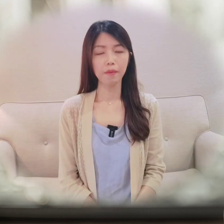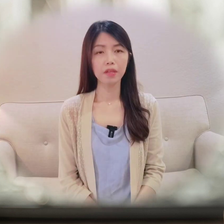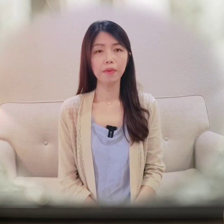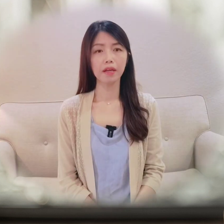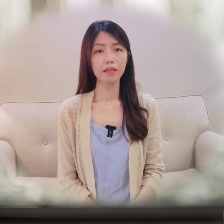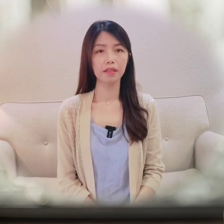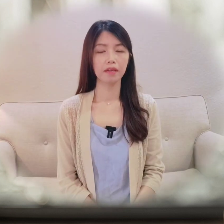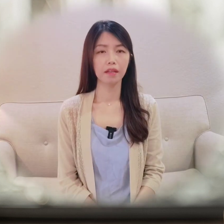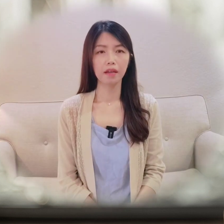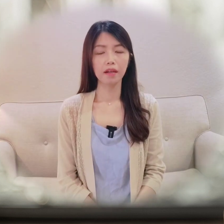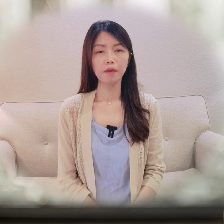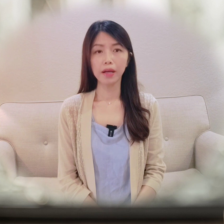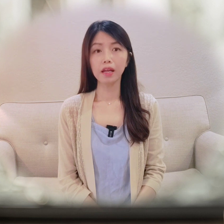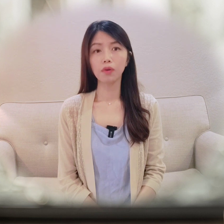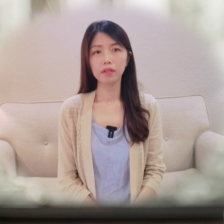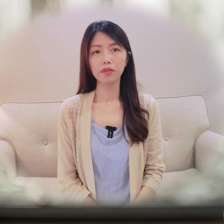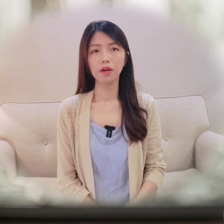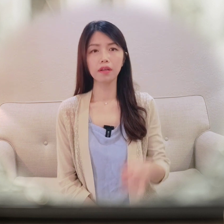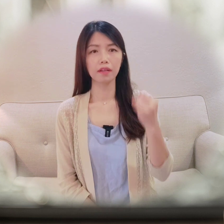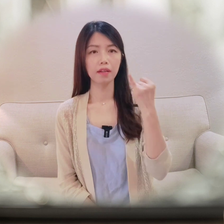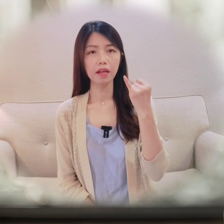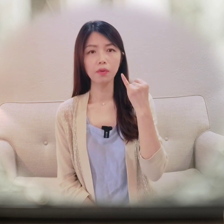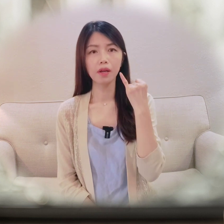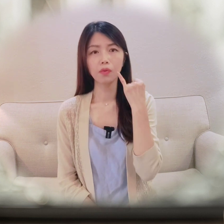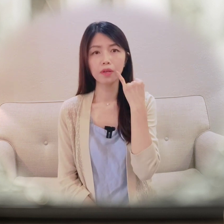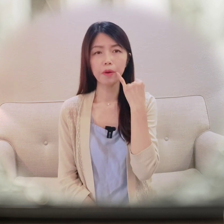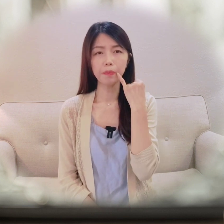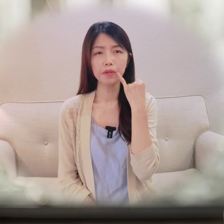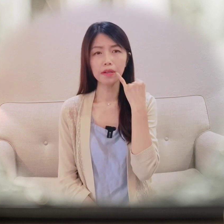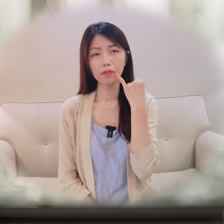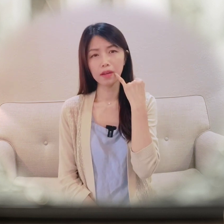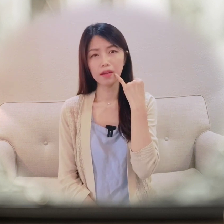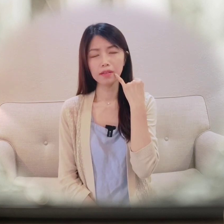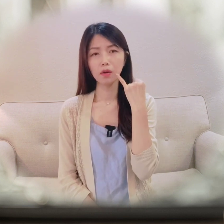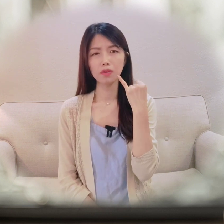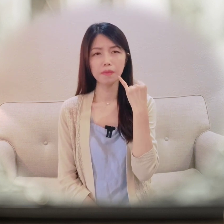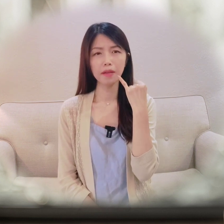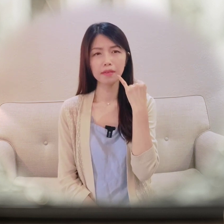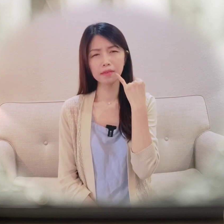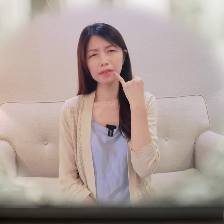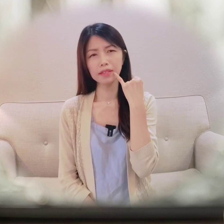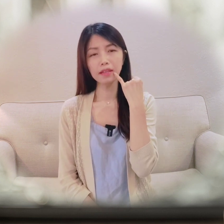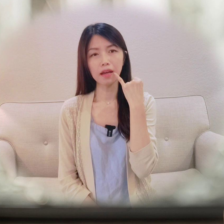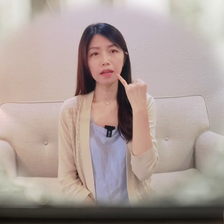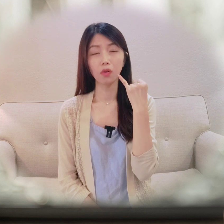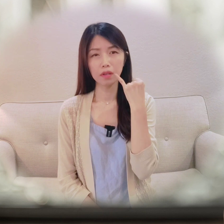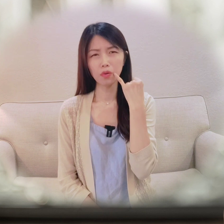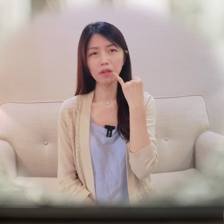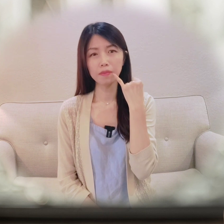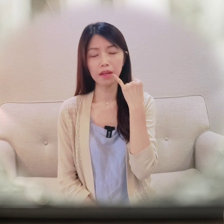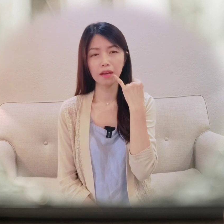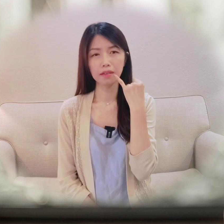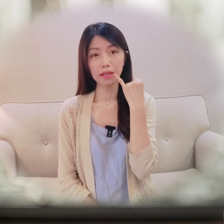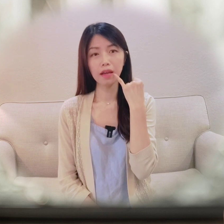바다를 잠잠하게 하시듯. 일단 바다라고 한 뜻의 수어는 새끼손가락으로 입 옆을 이렇게 찍어주시면 짜다, 이런 뜻의